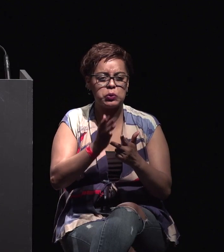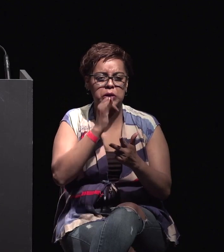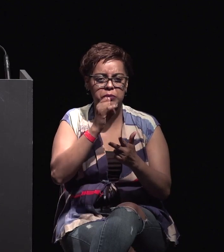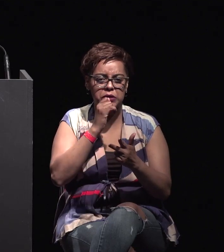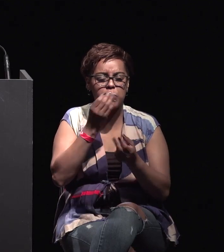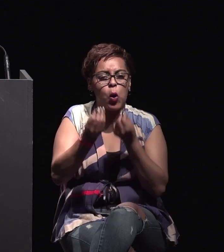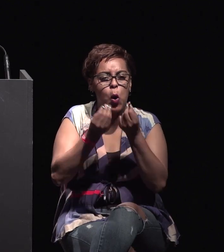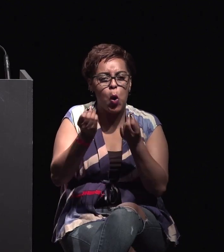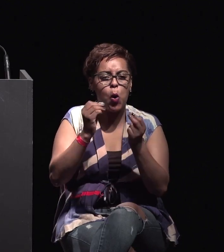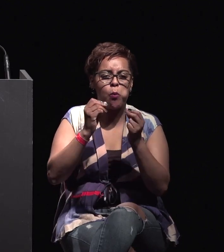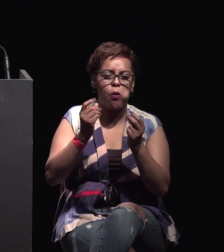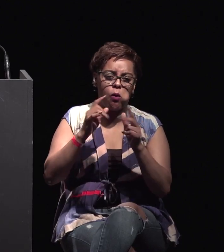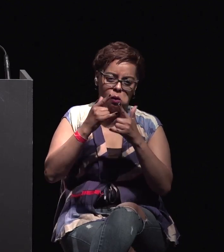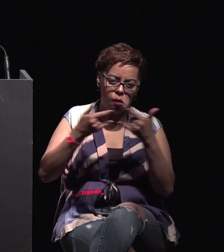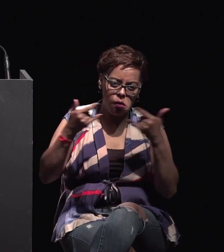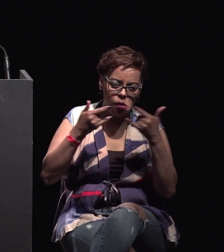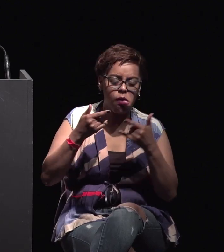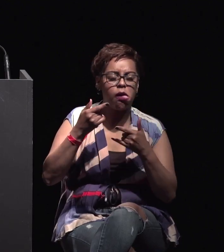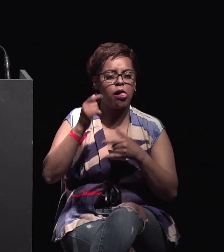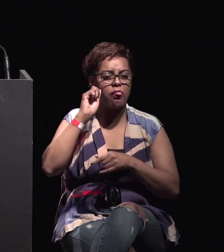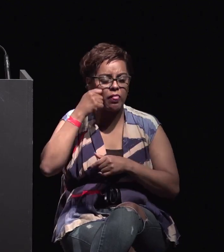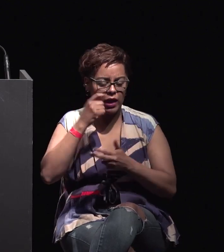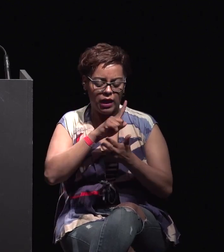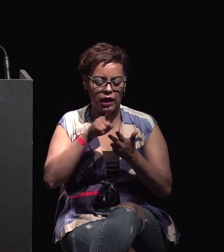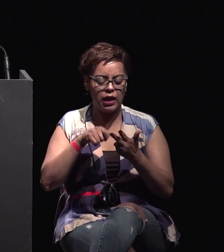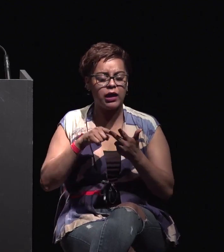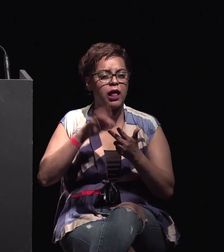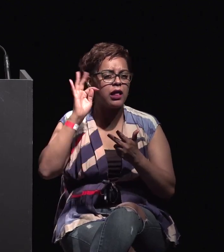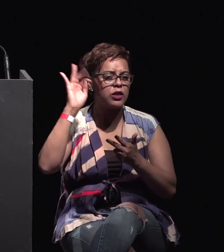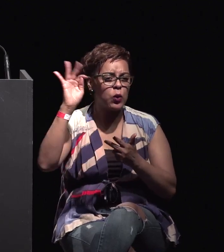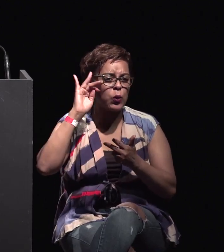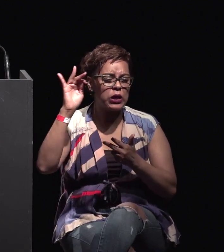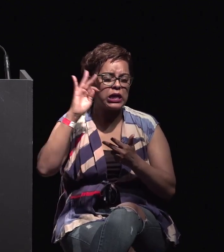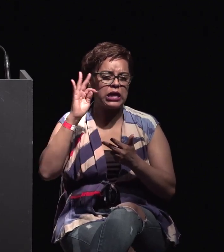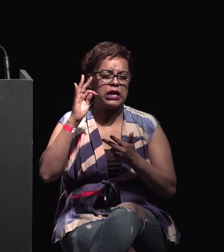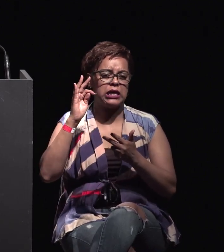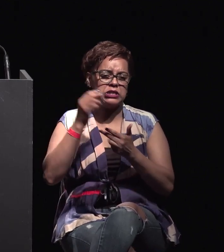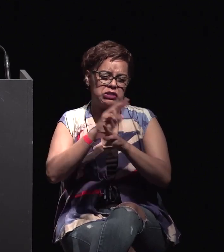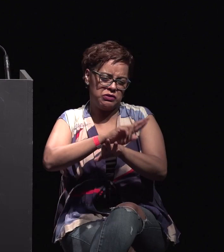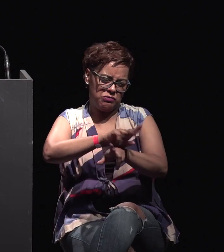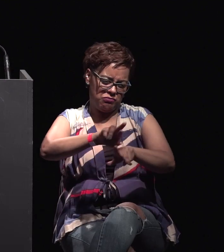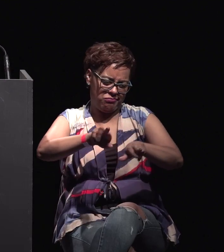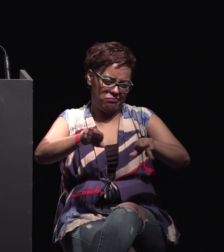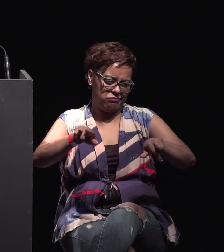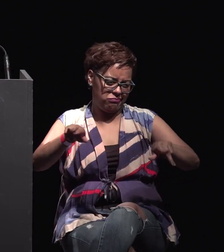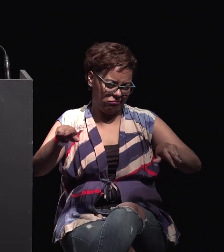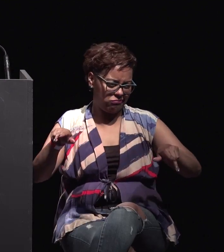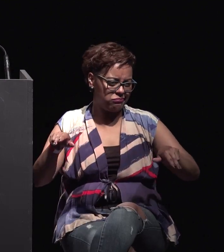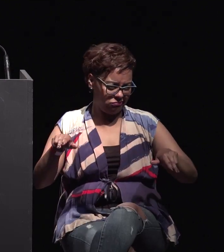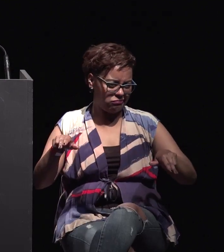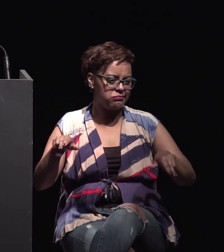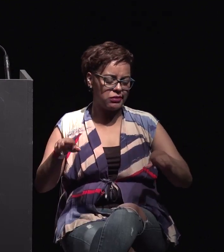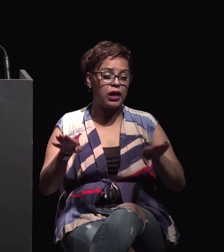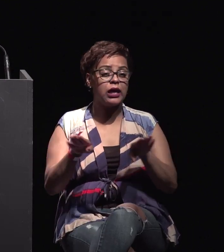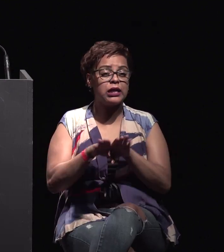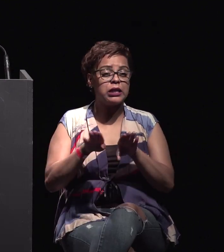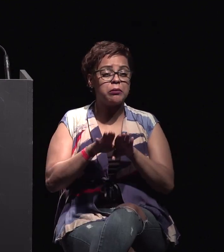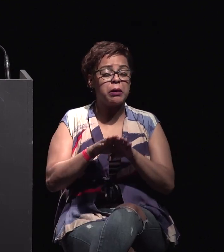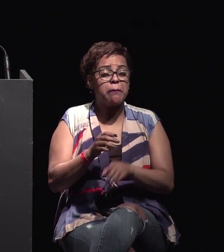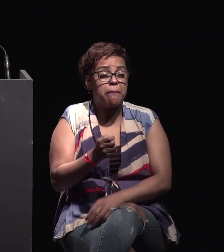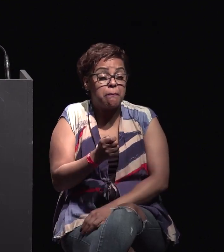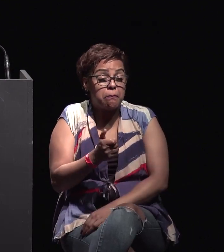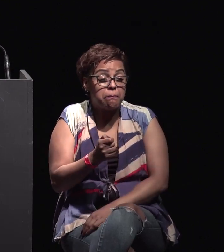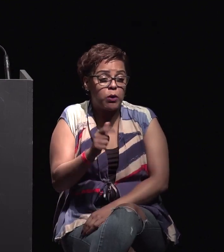preta, teoria fundamentada e teoria superficial, e também alguma